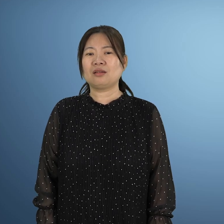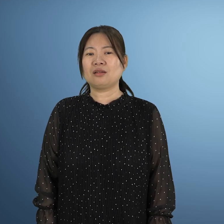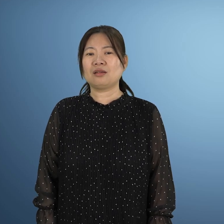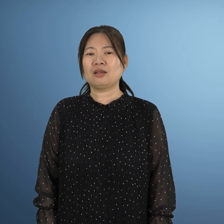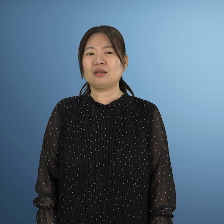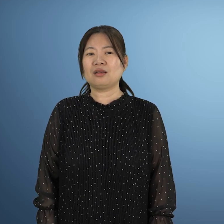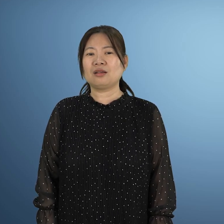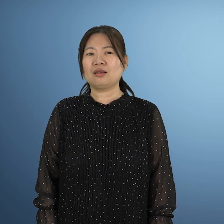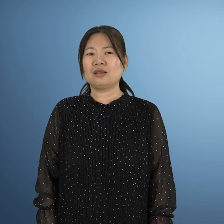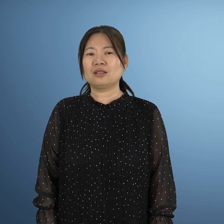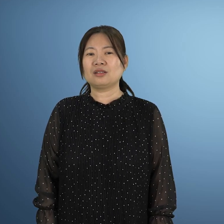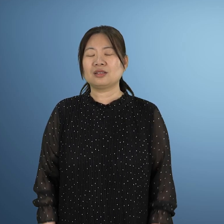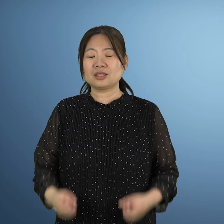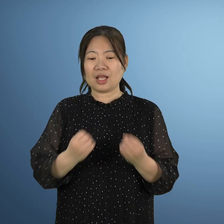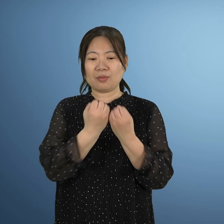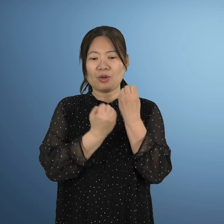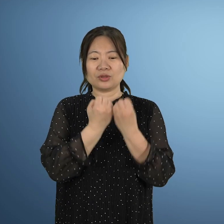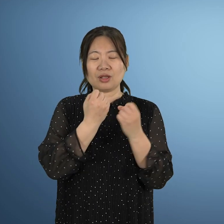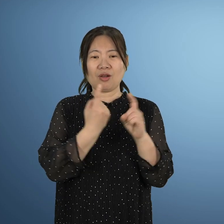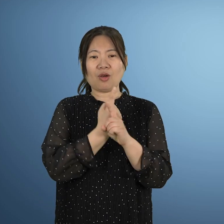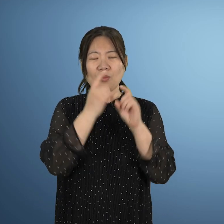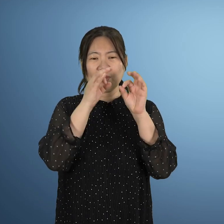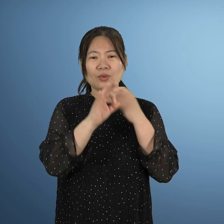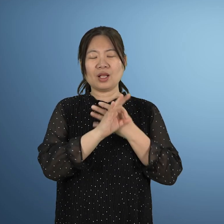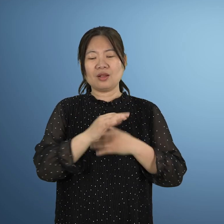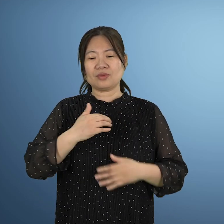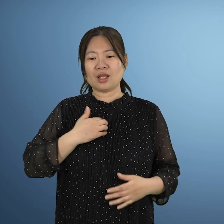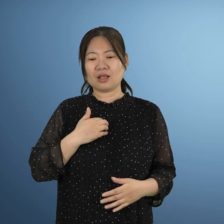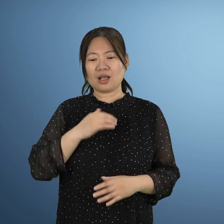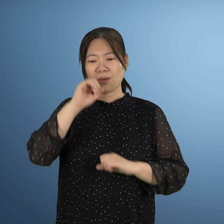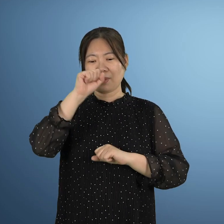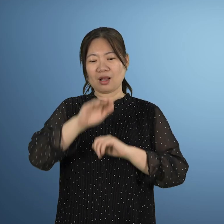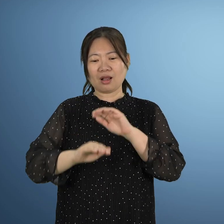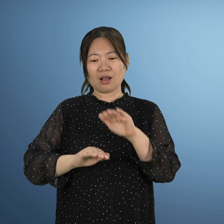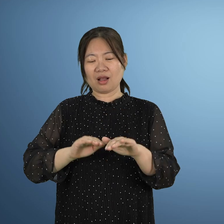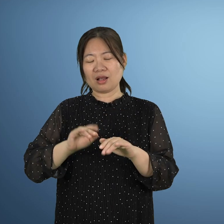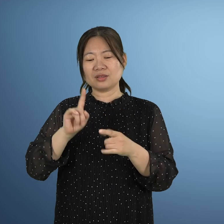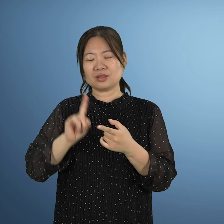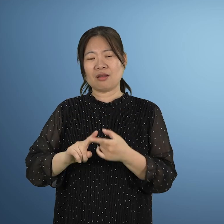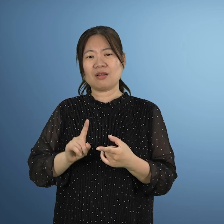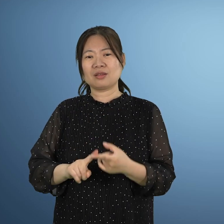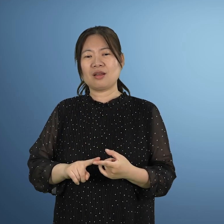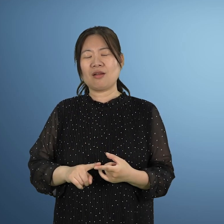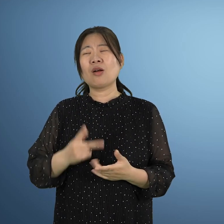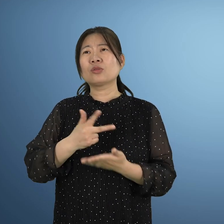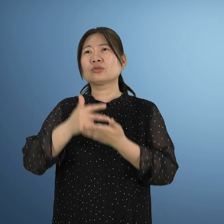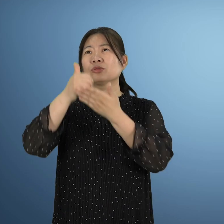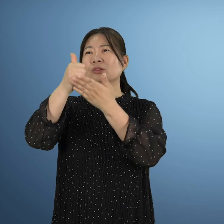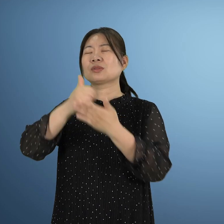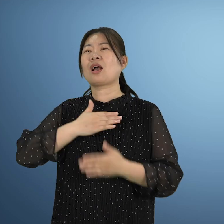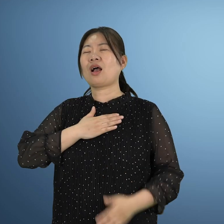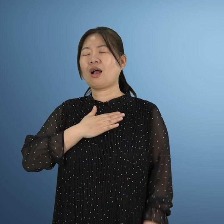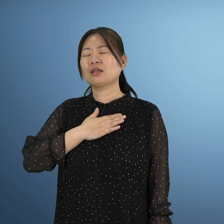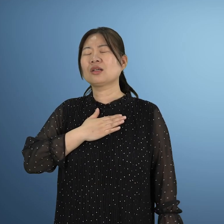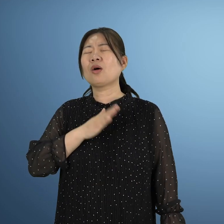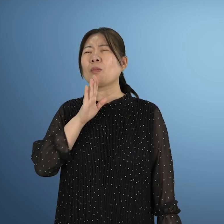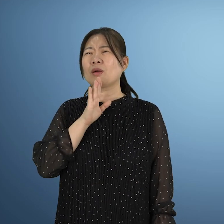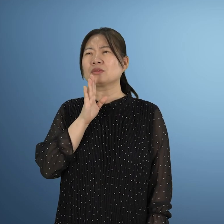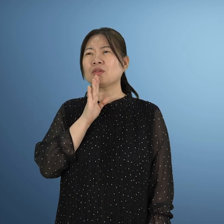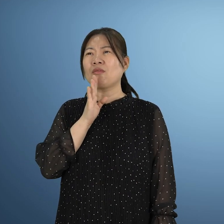세마적을 보면 이렇게 돼 있어요. 내가 바람 발자국 옮기는 걸 주님이